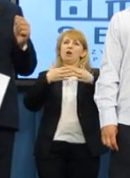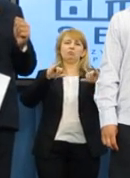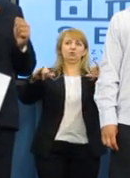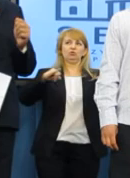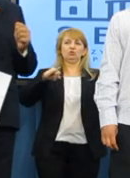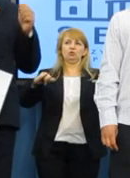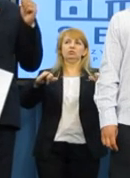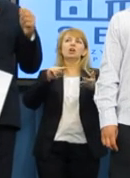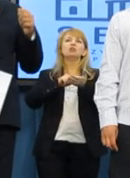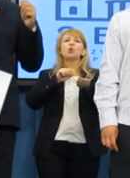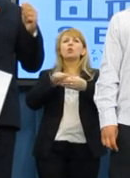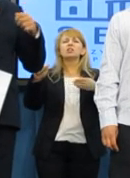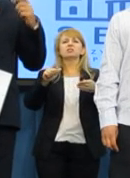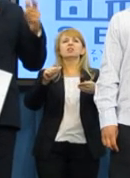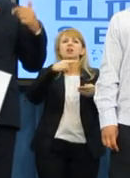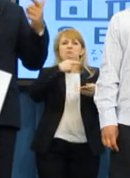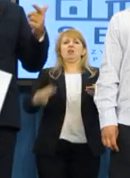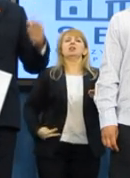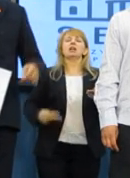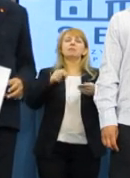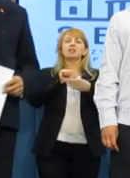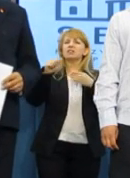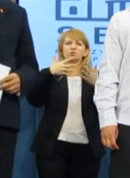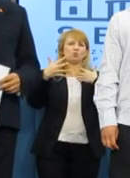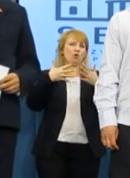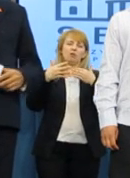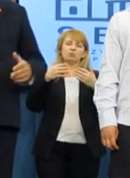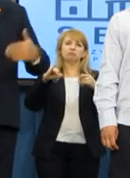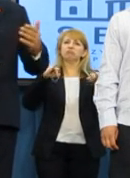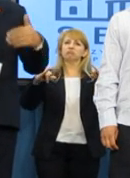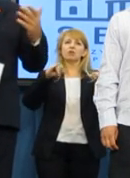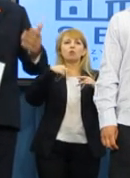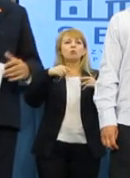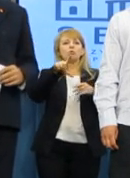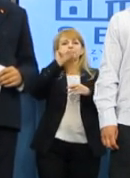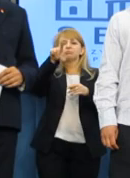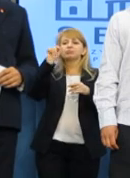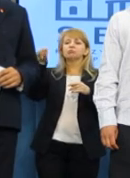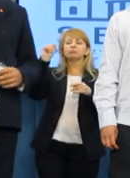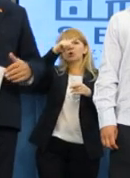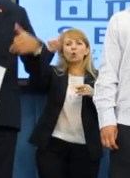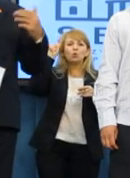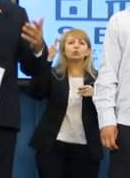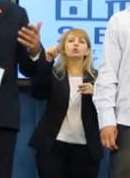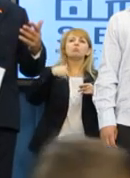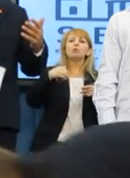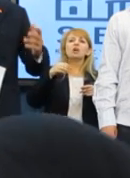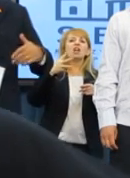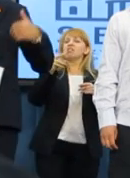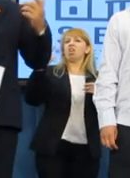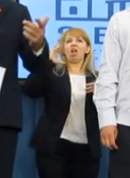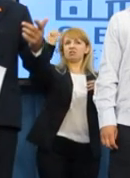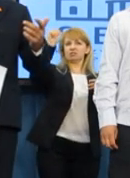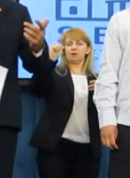autorskiego Donalda Tuska. Znaczy on miał po prostu ten nowy pomysł na to, powołał właśnie takich ludzi, którzy nie byli uważani za fachowców, z których